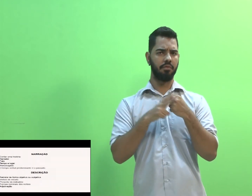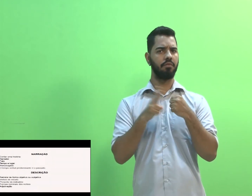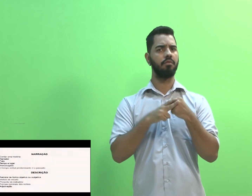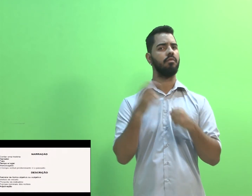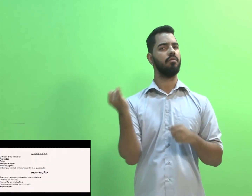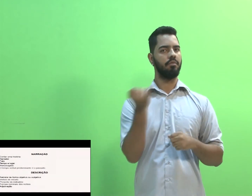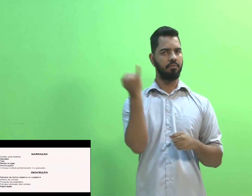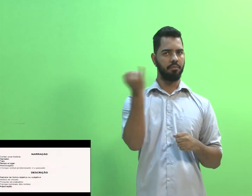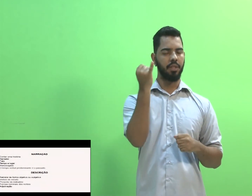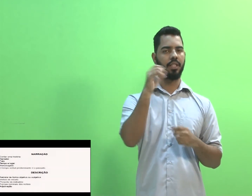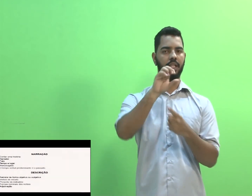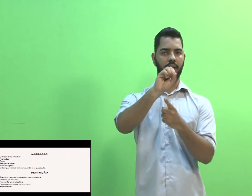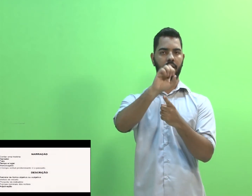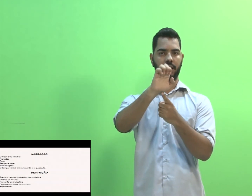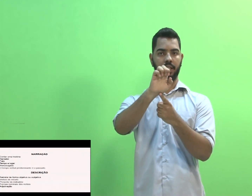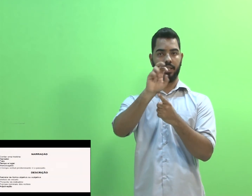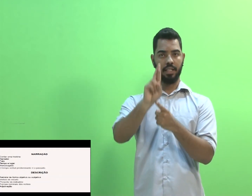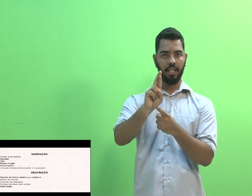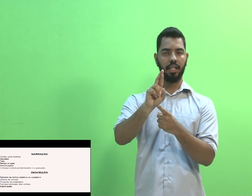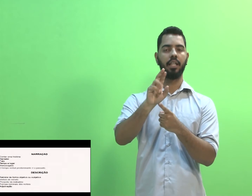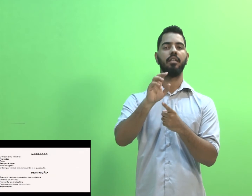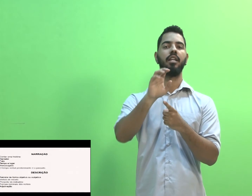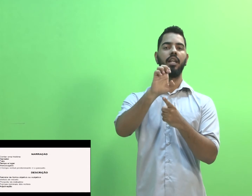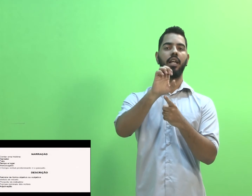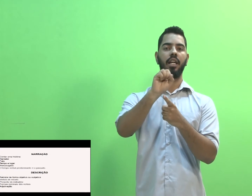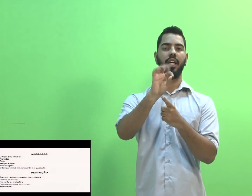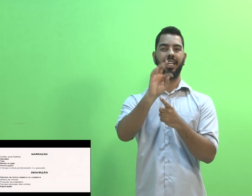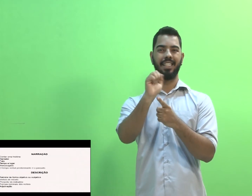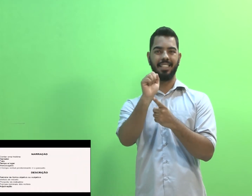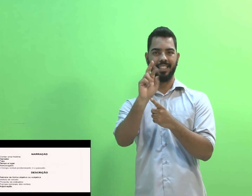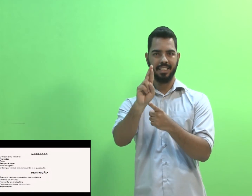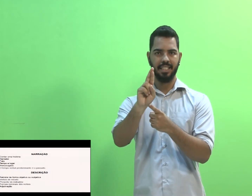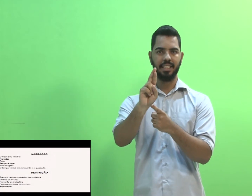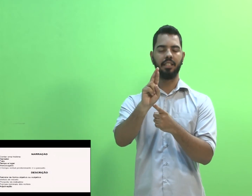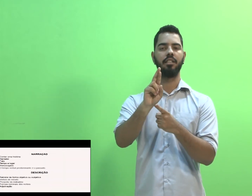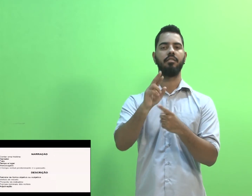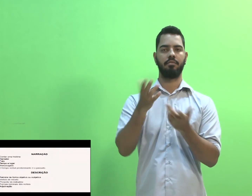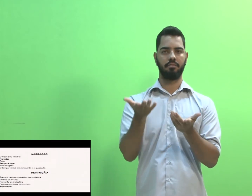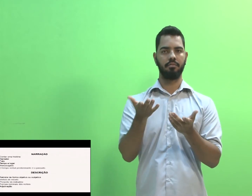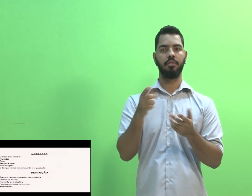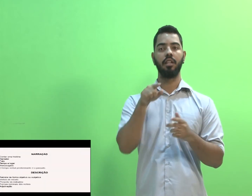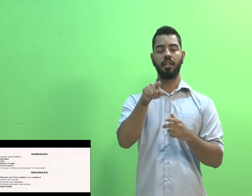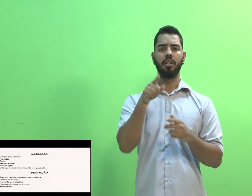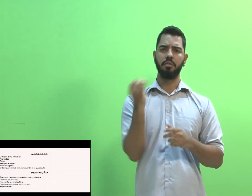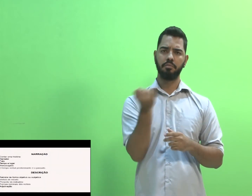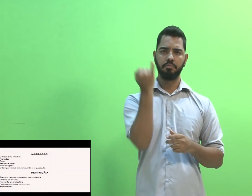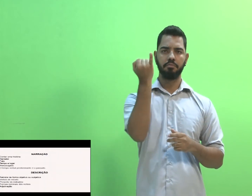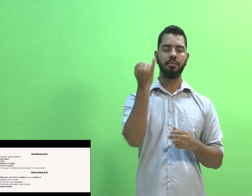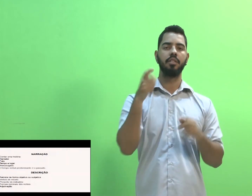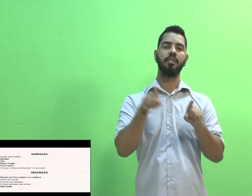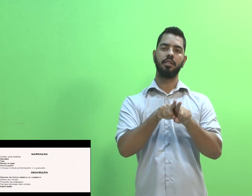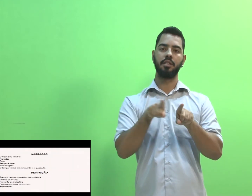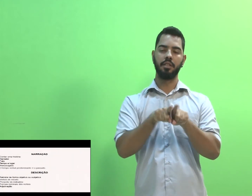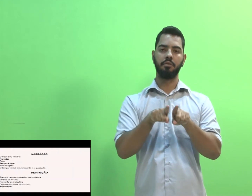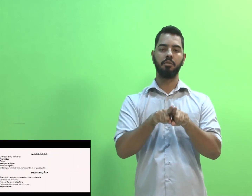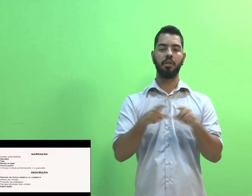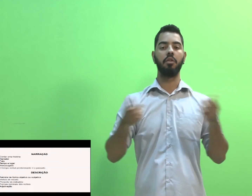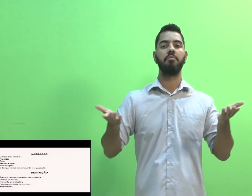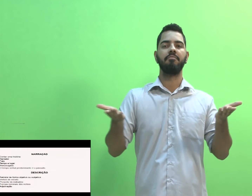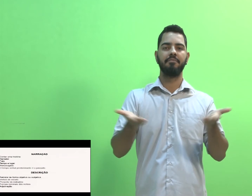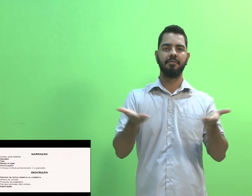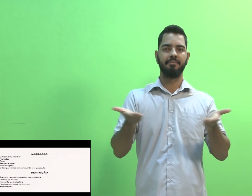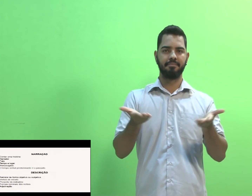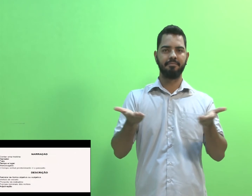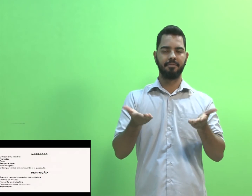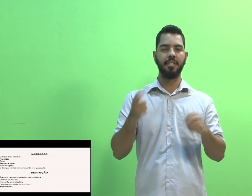constante nessa tipologia textual, bem como o uso do presente do indicativo. As formas nominais do verbo também vão